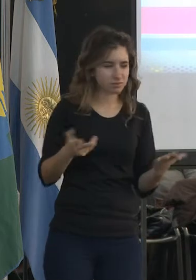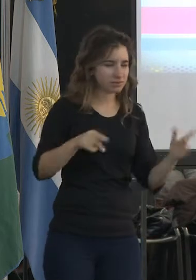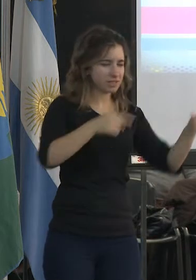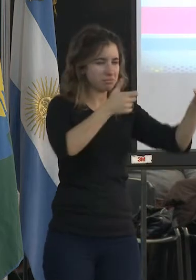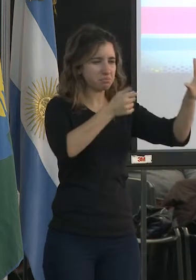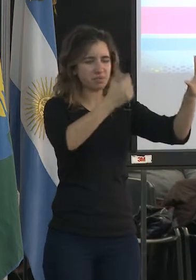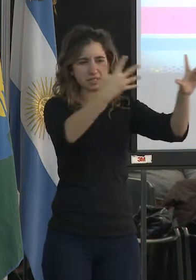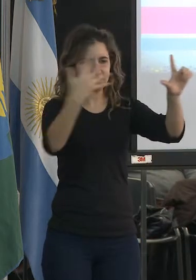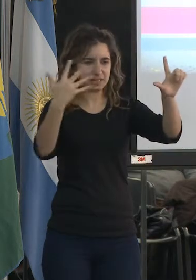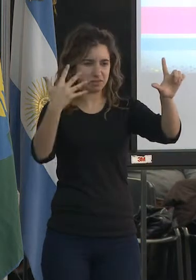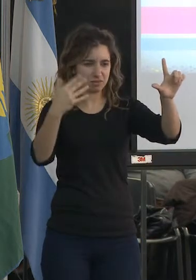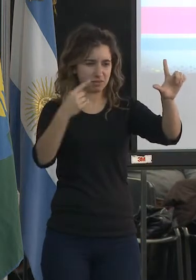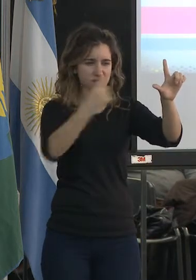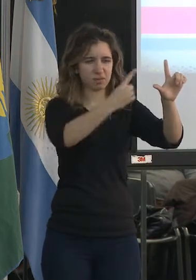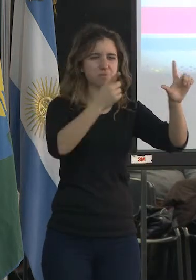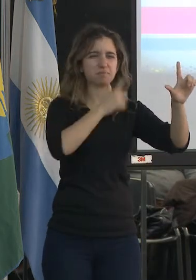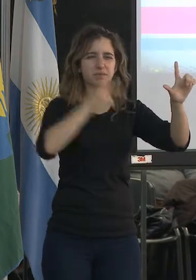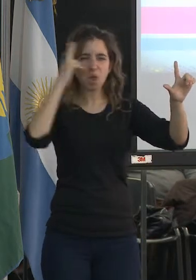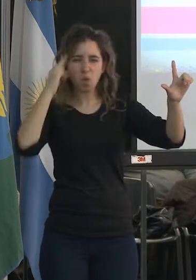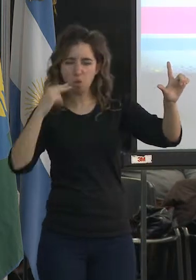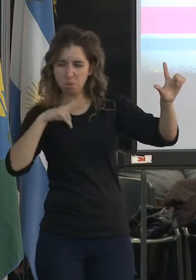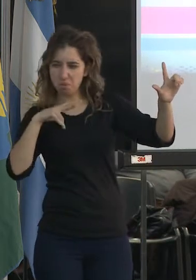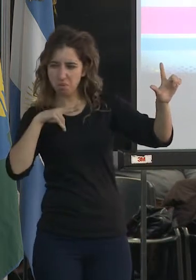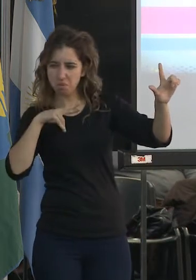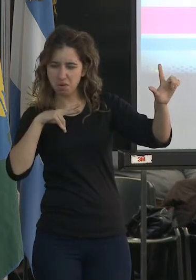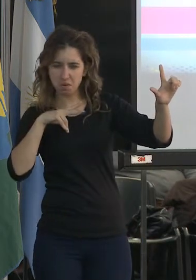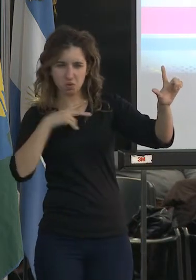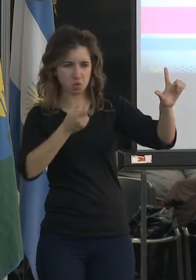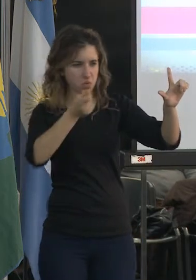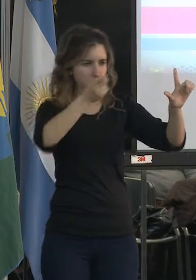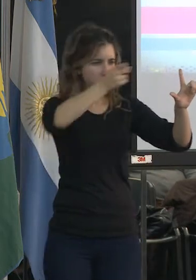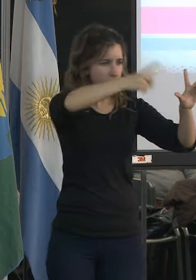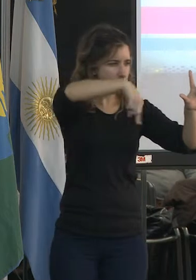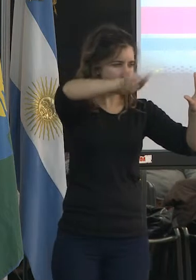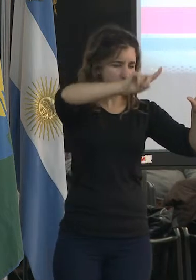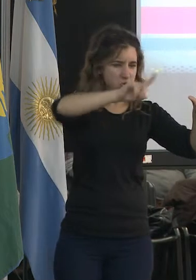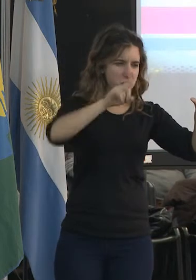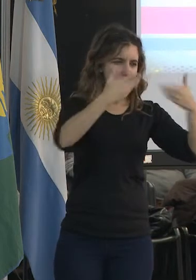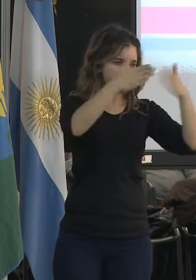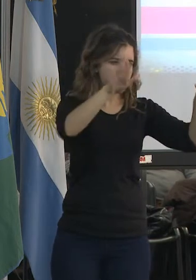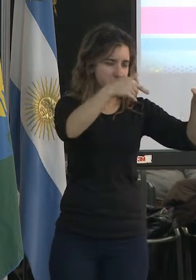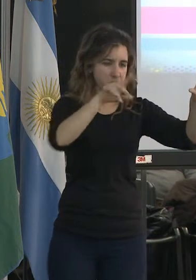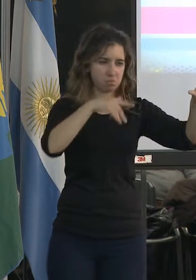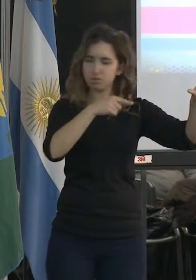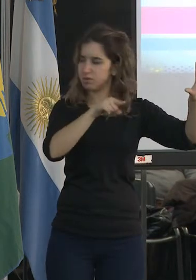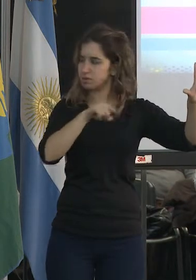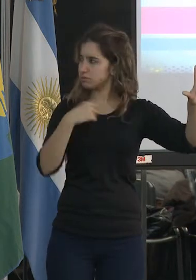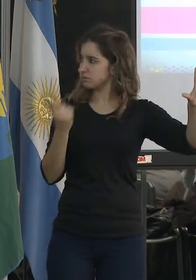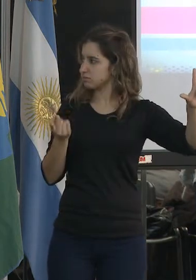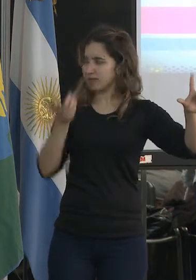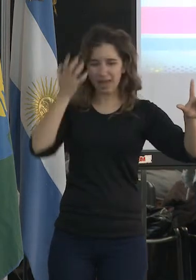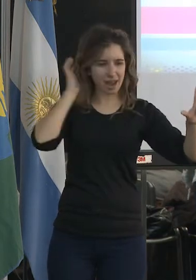eran los 5 estatales, salvo uno, creo que el 9, que era de Romay, aún en la época de la dictadura. Y las radios que había